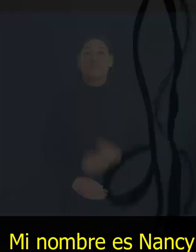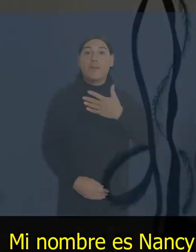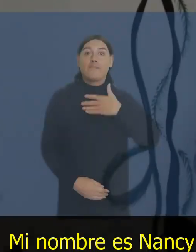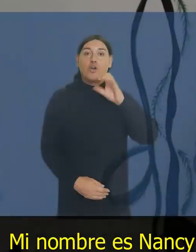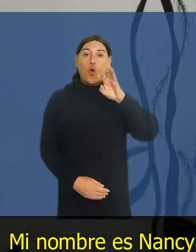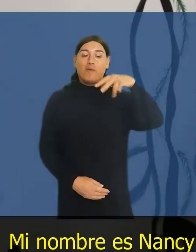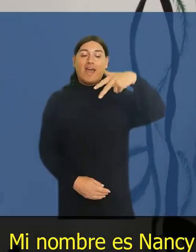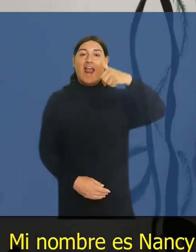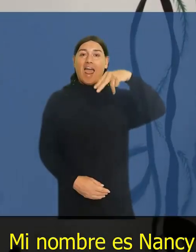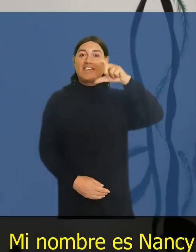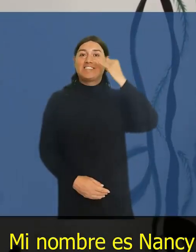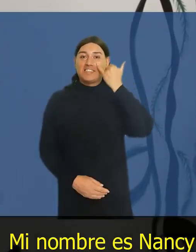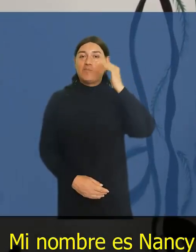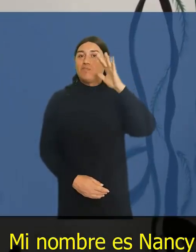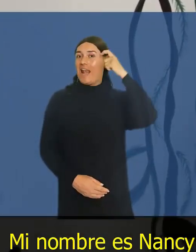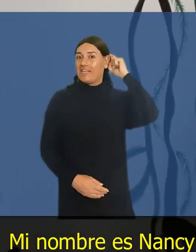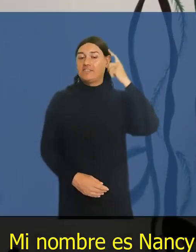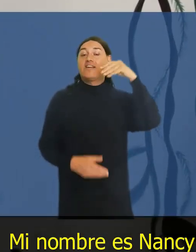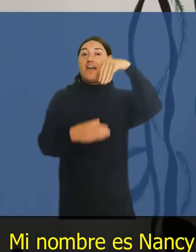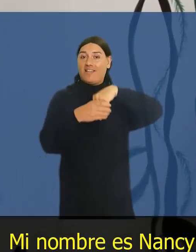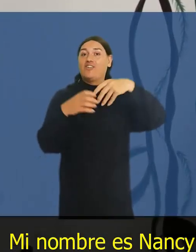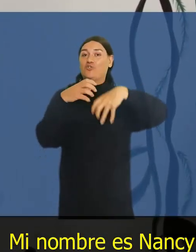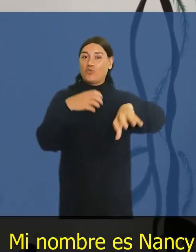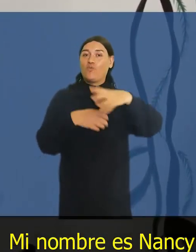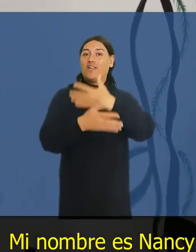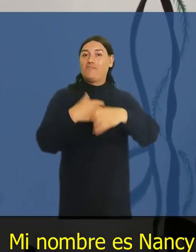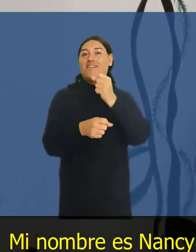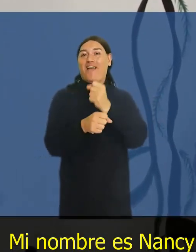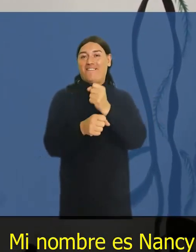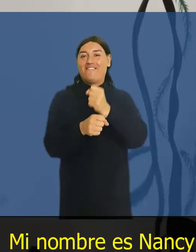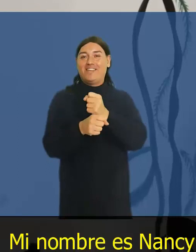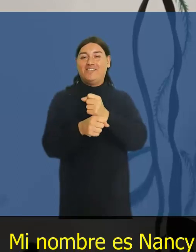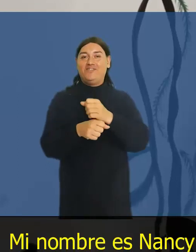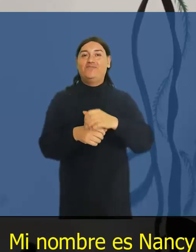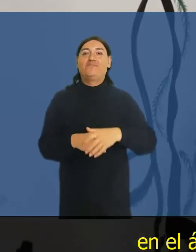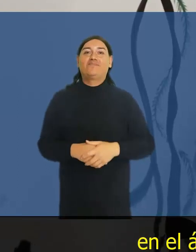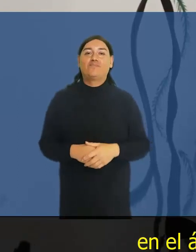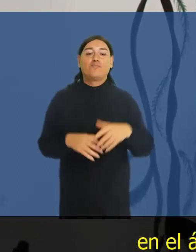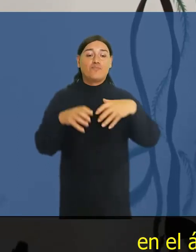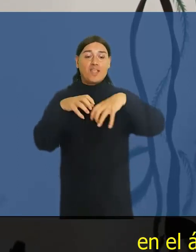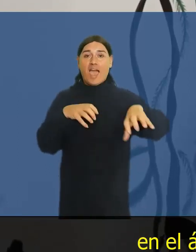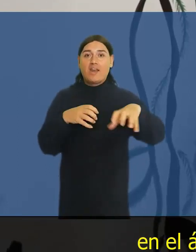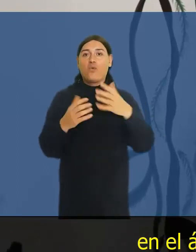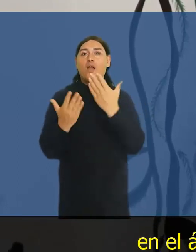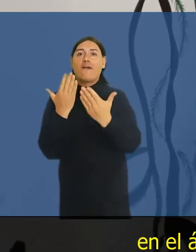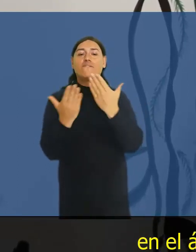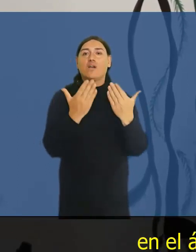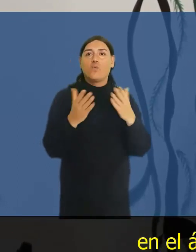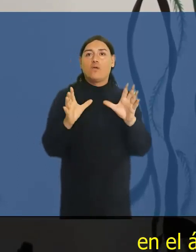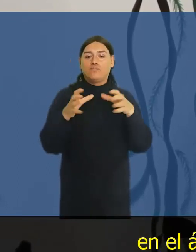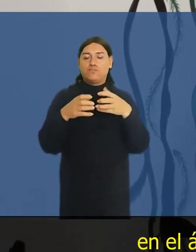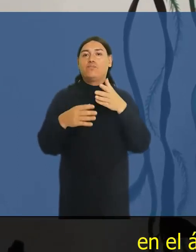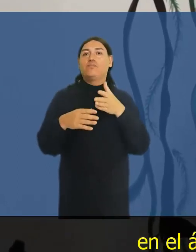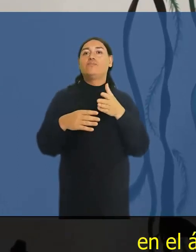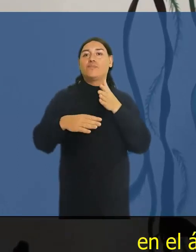Mi nombre es Nancy Aljimón, trabajo en la Subsecretaría de Discapacidad en el área Junta Evaluadora y